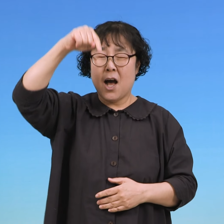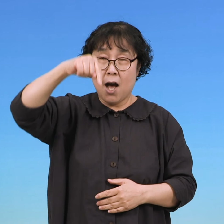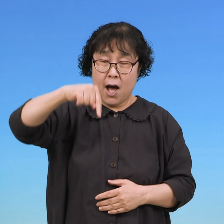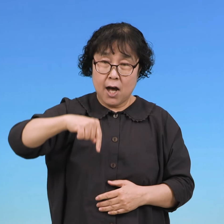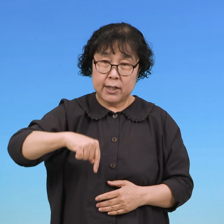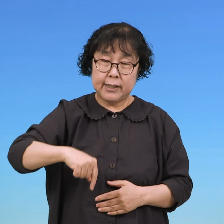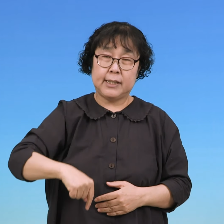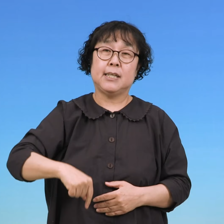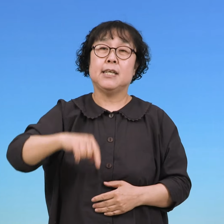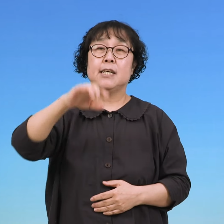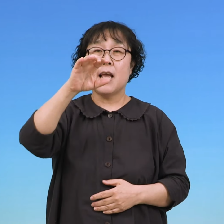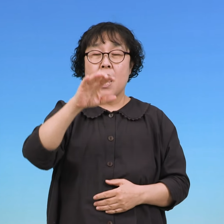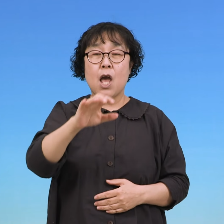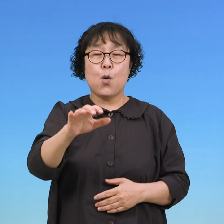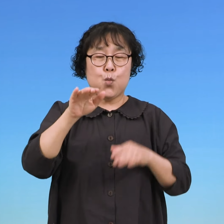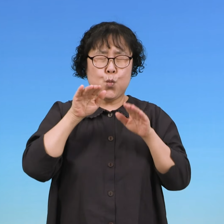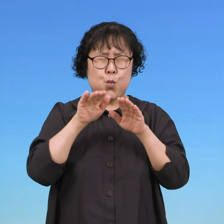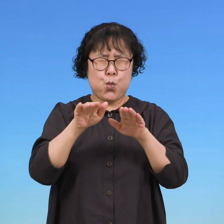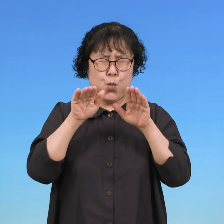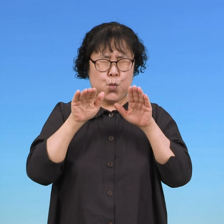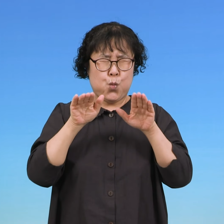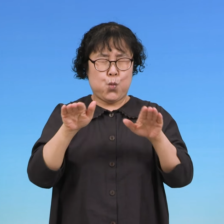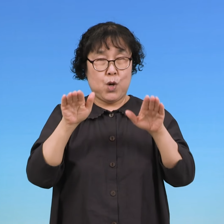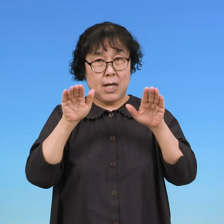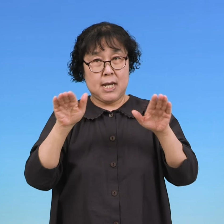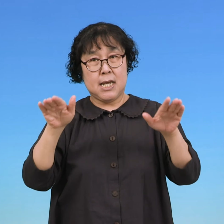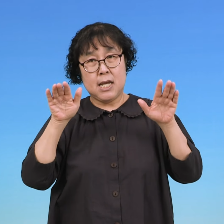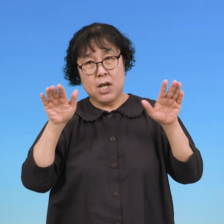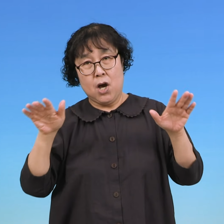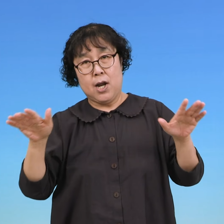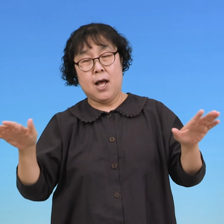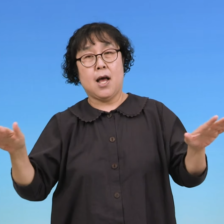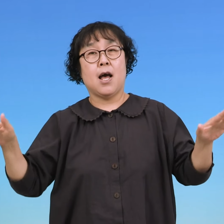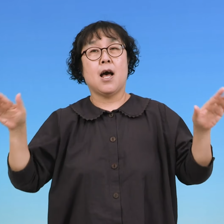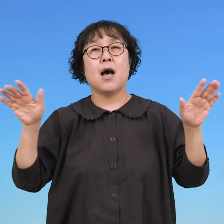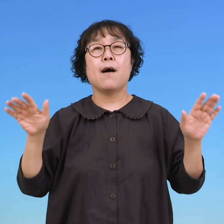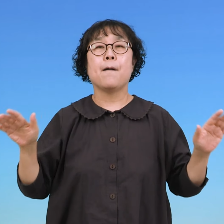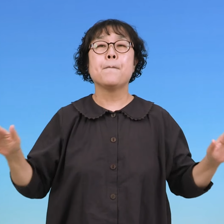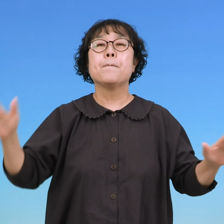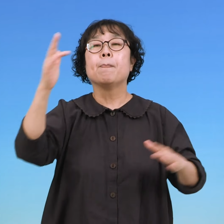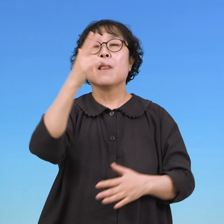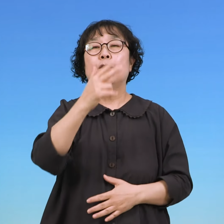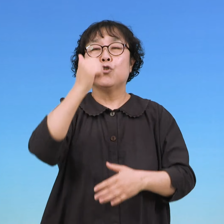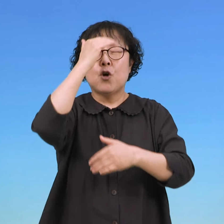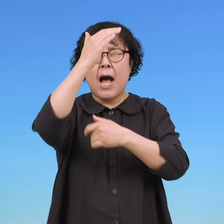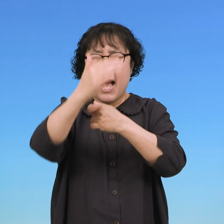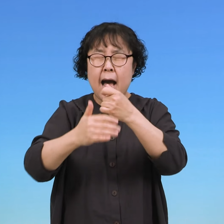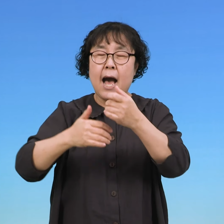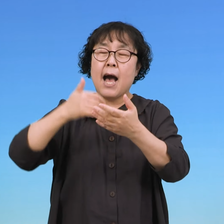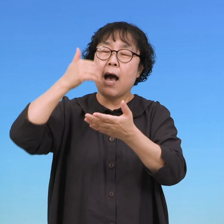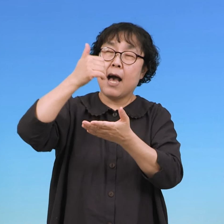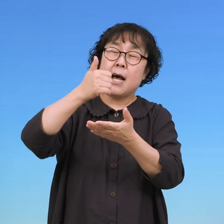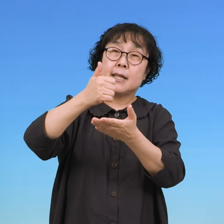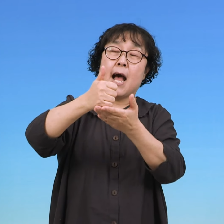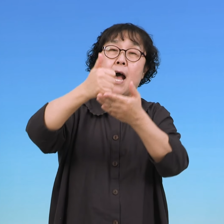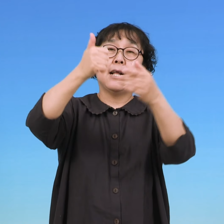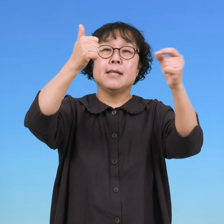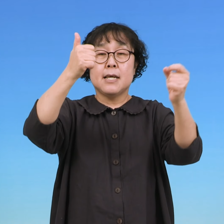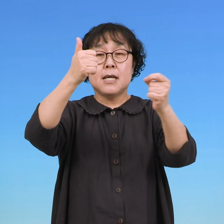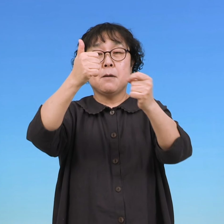찬양합니다. 주 앞에 늘